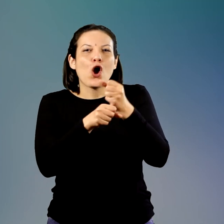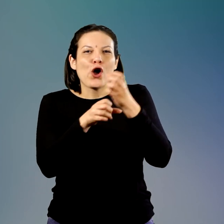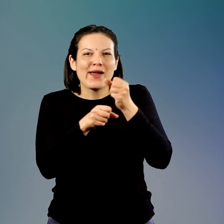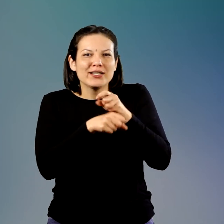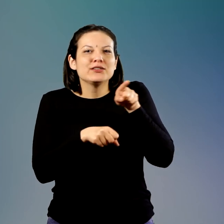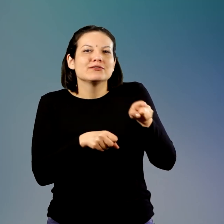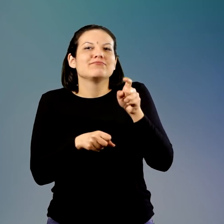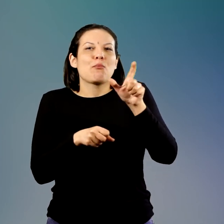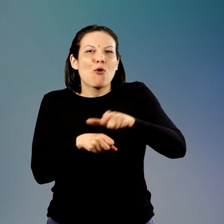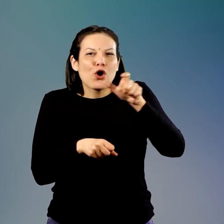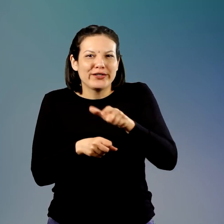estudiantil secundario